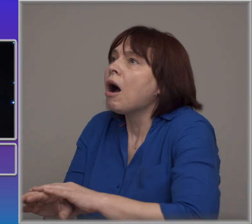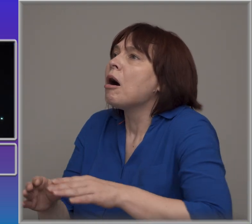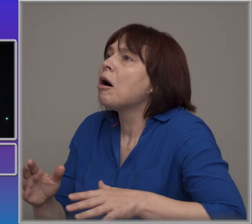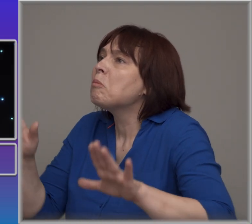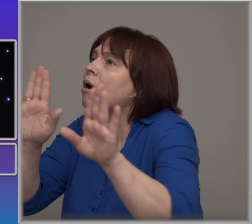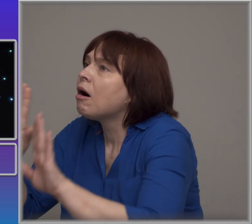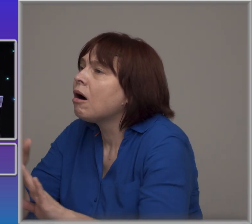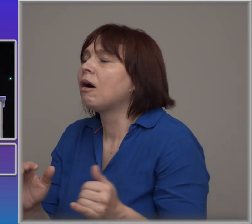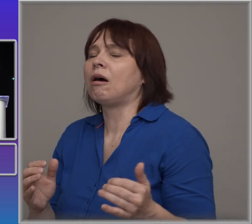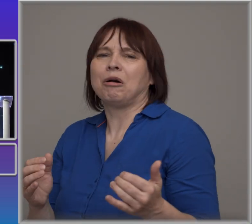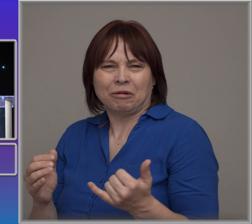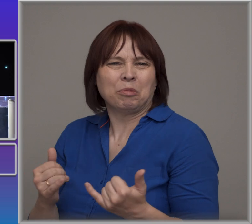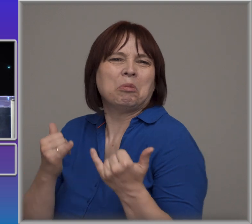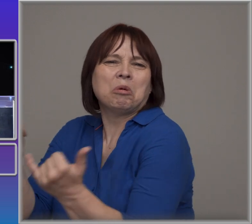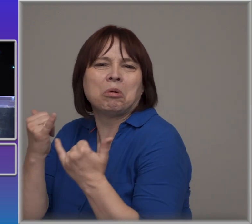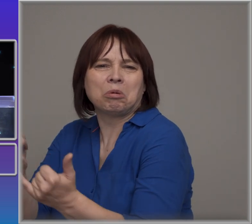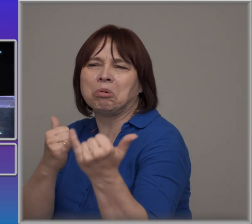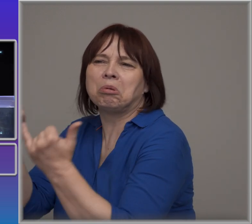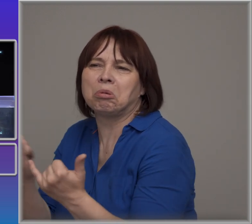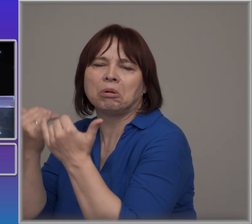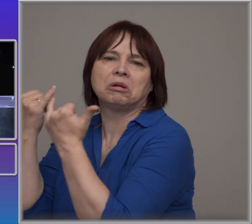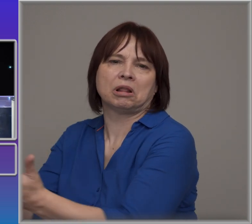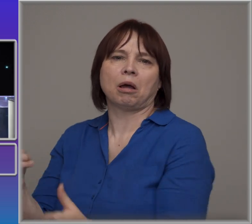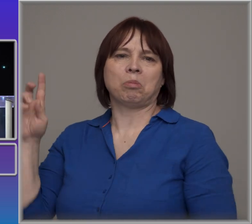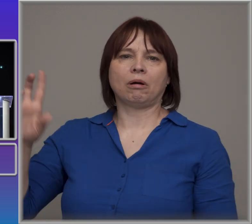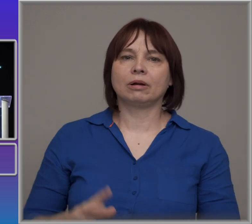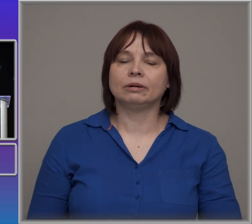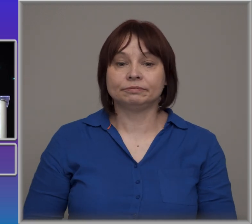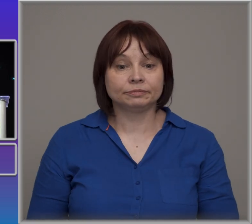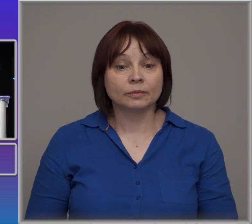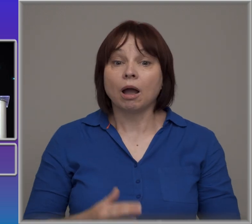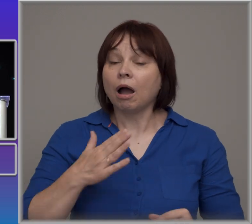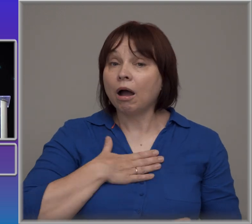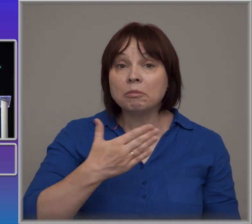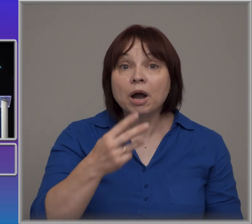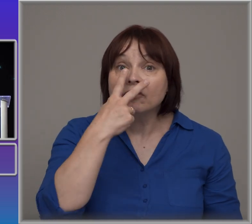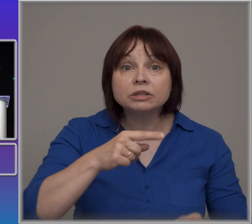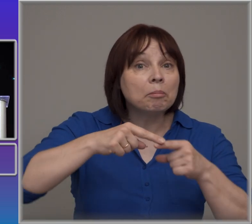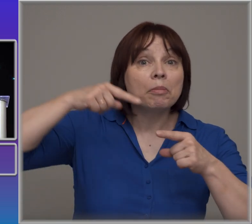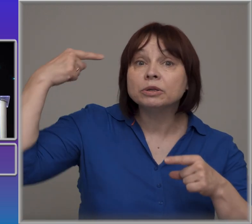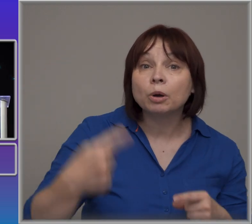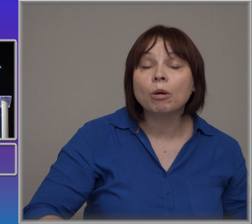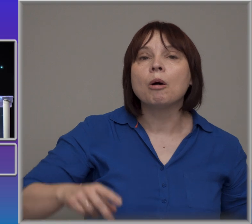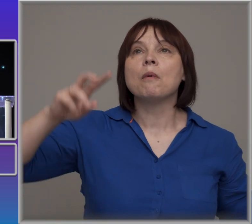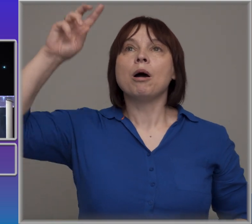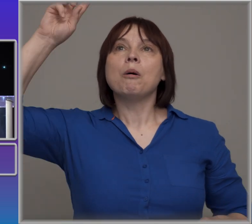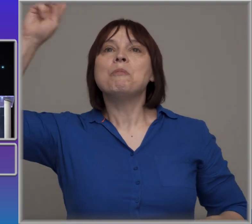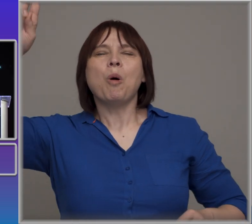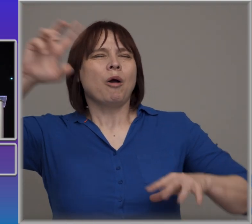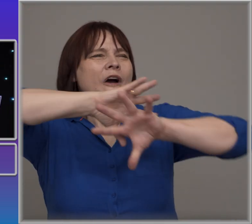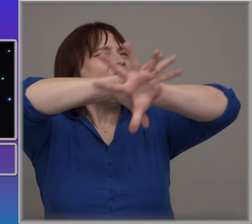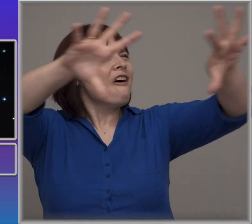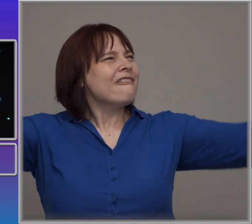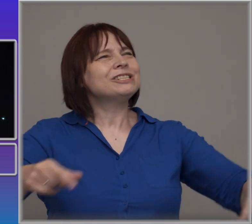как того, кто служит, кто творит, кто созидает. Если ты читаешь